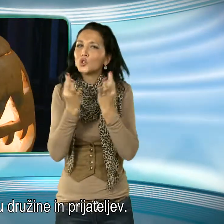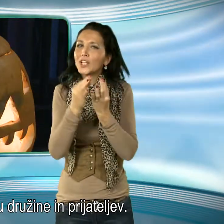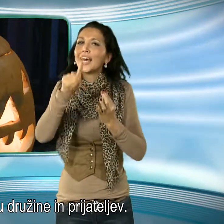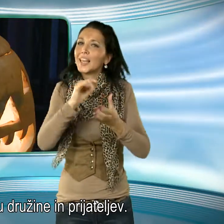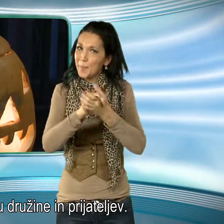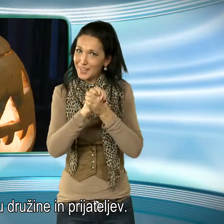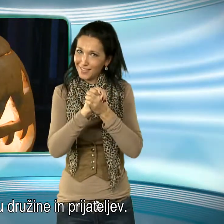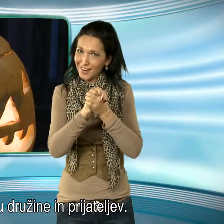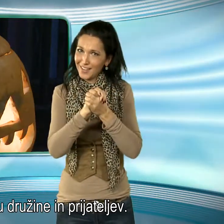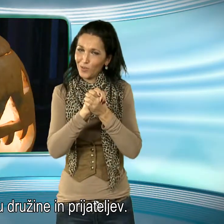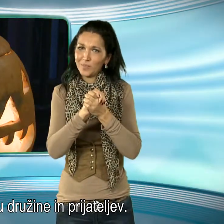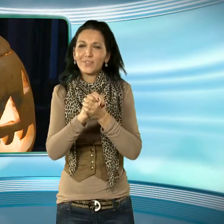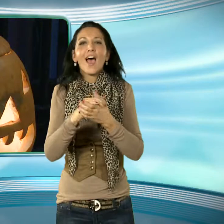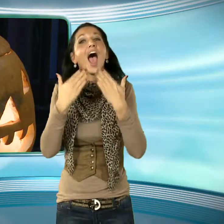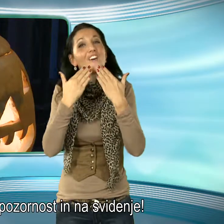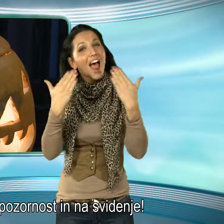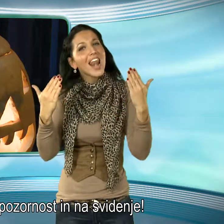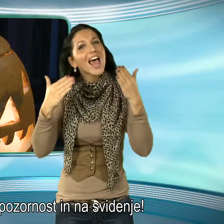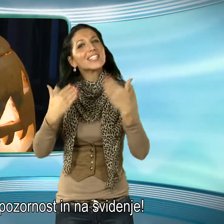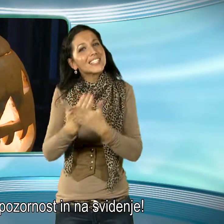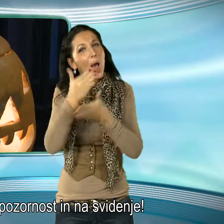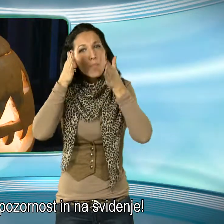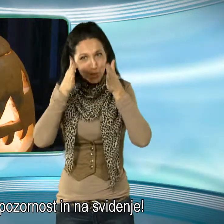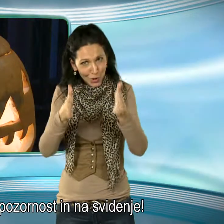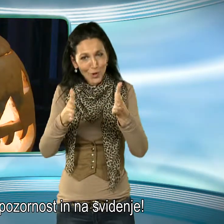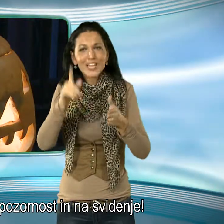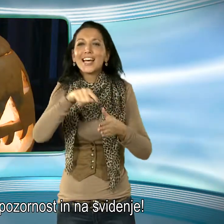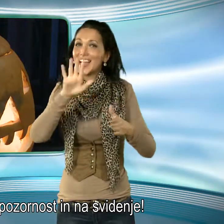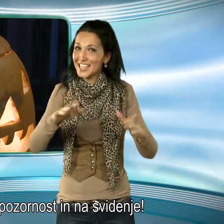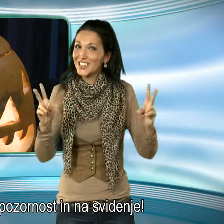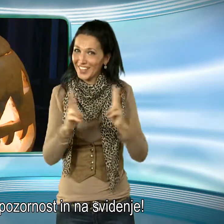Hvala za pozornost in nasvidenje.